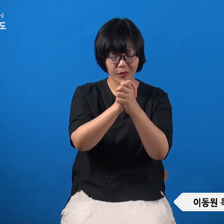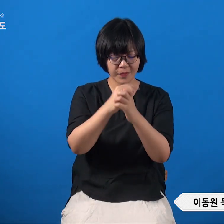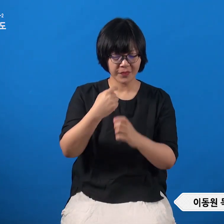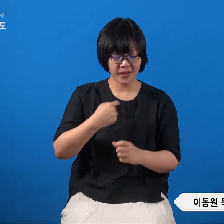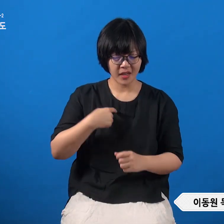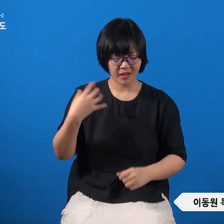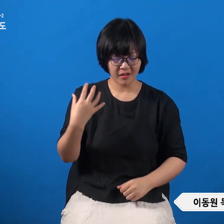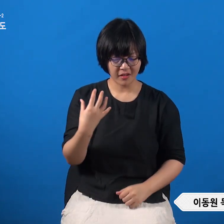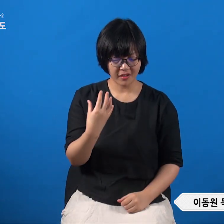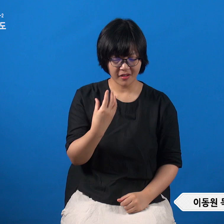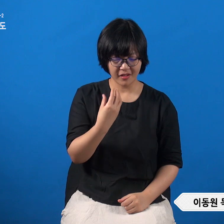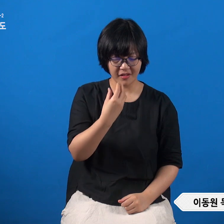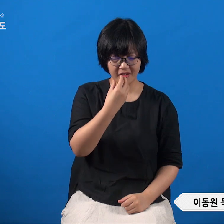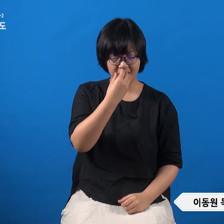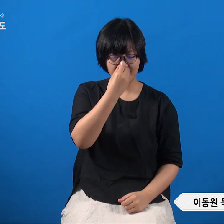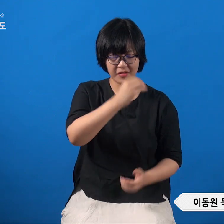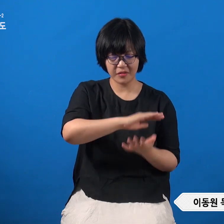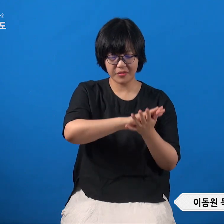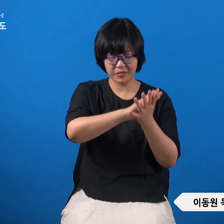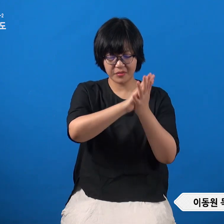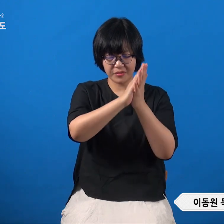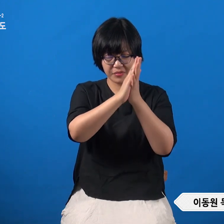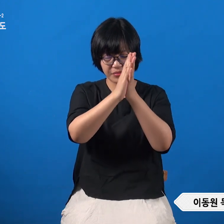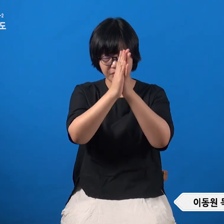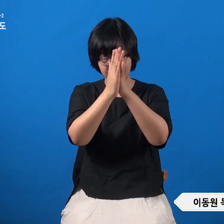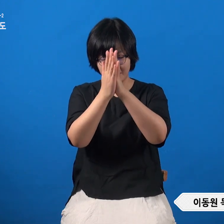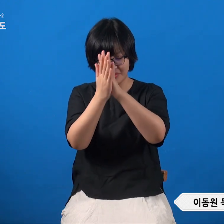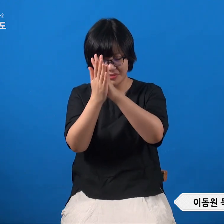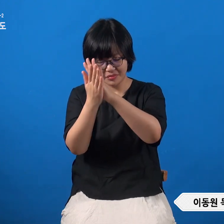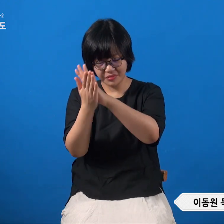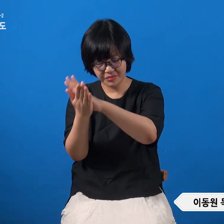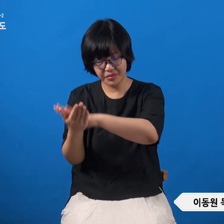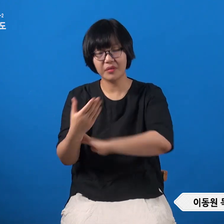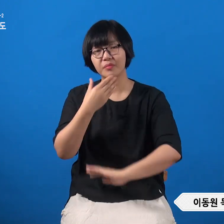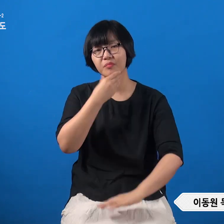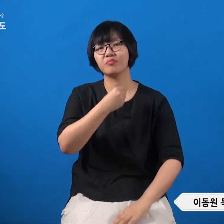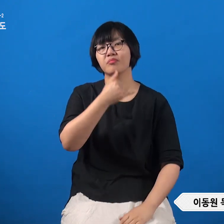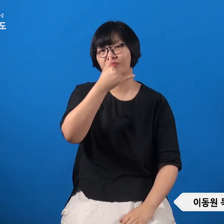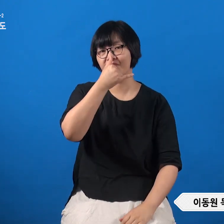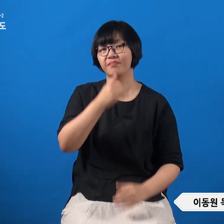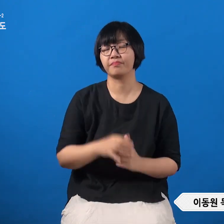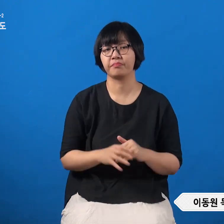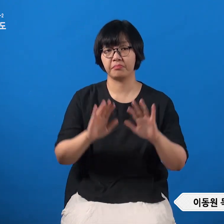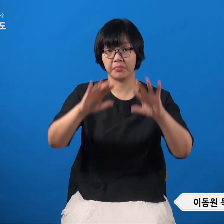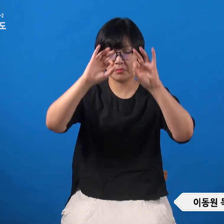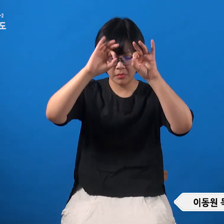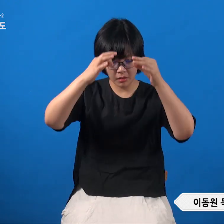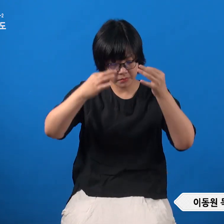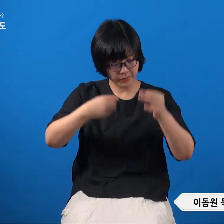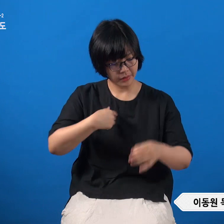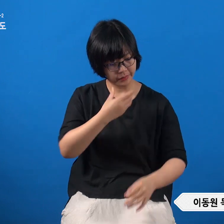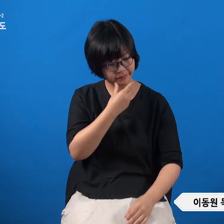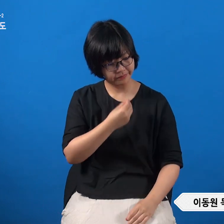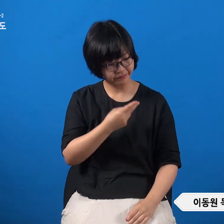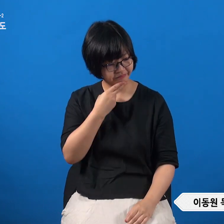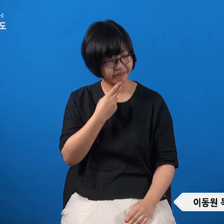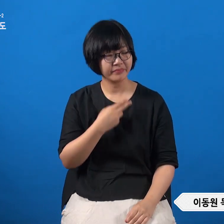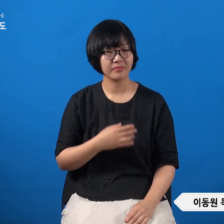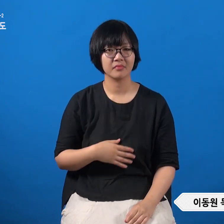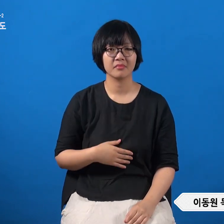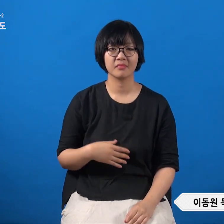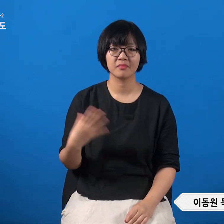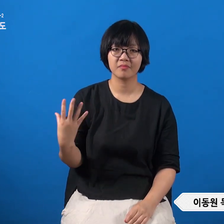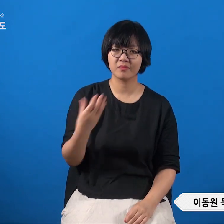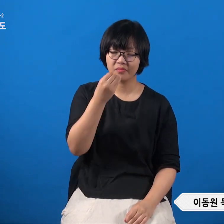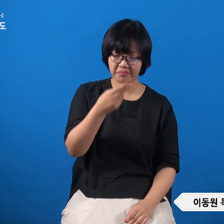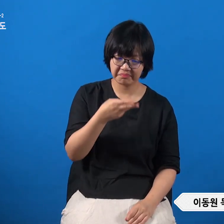우리를 경건한 사람이 되게 한다는 것입니다. 내가 왜 경건하지 못할까? 간단해요. 기도 안